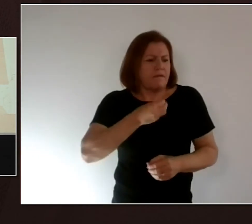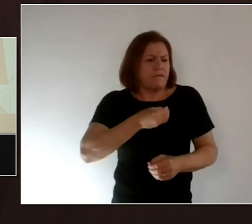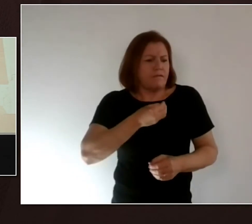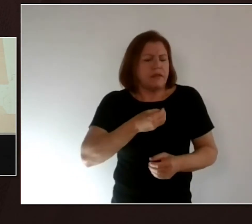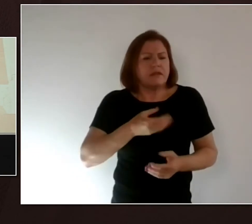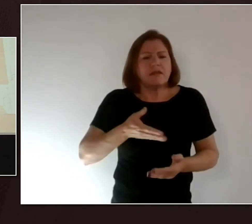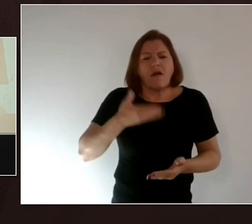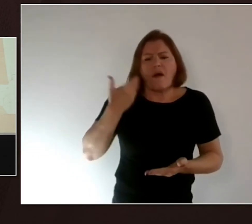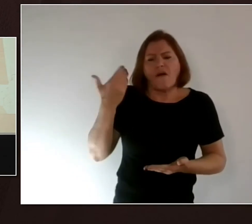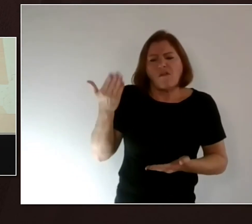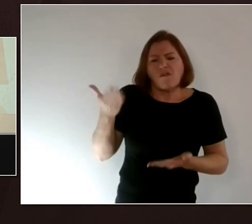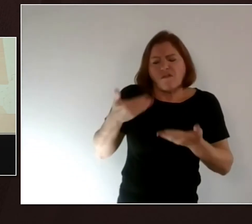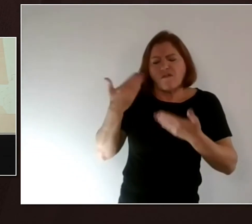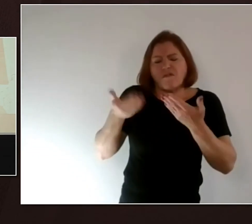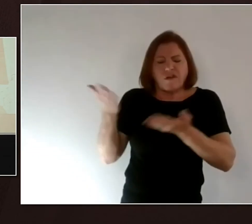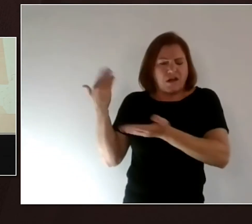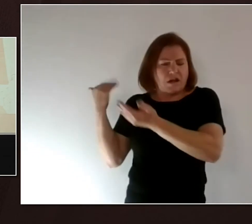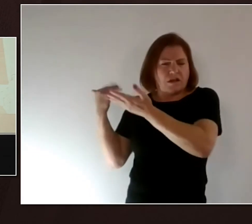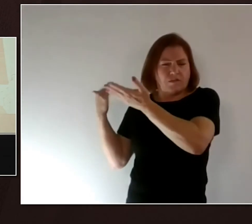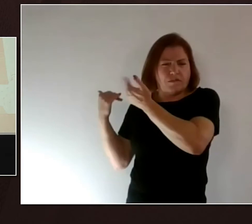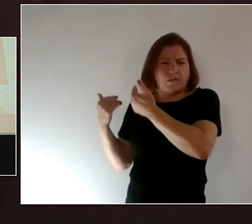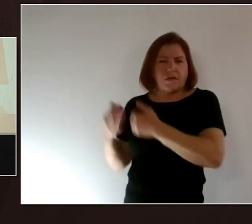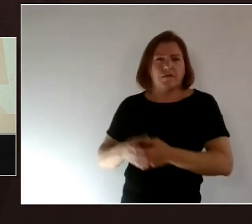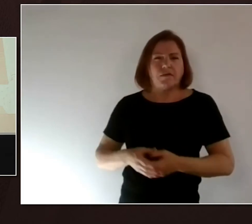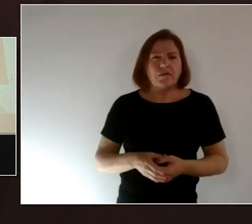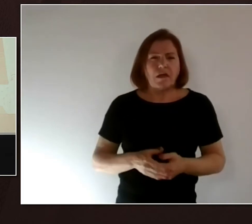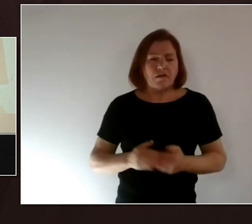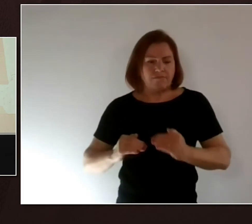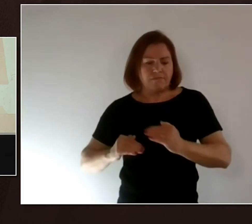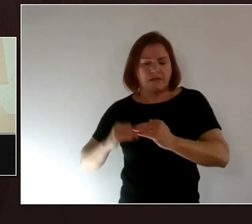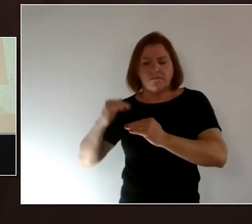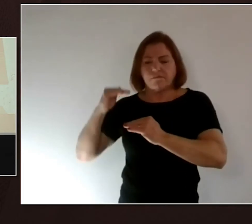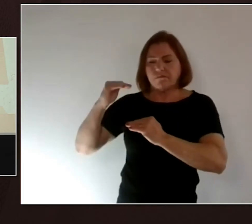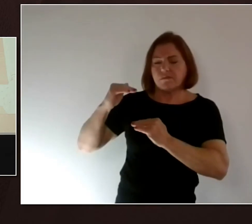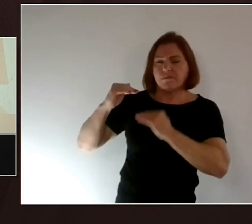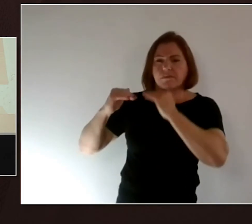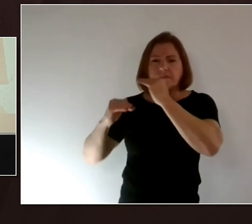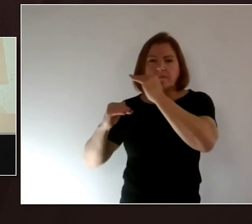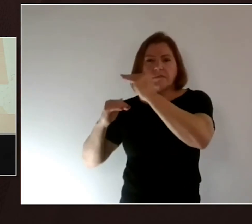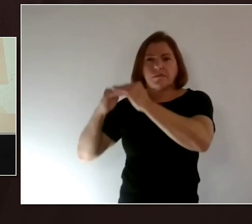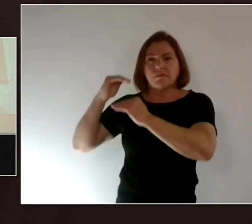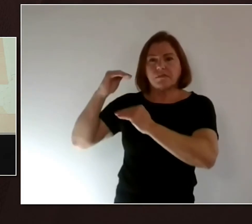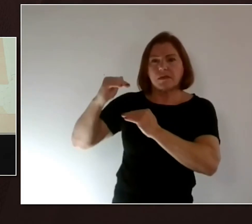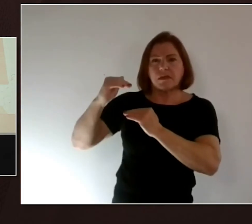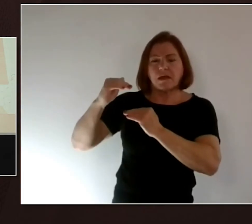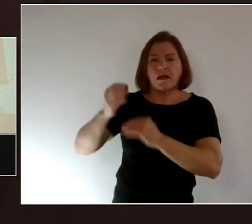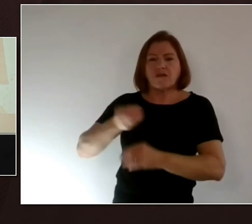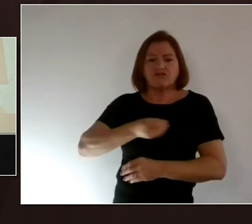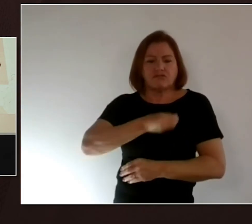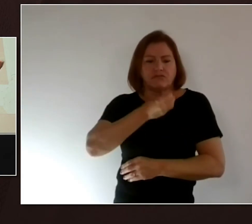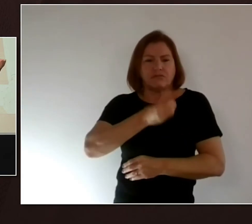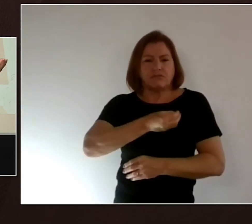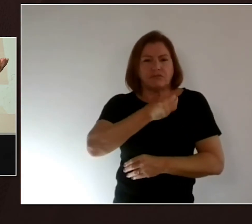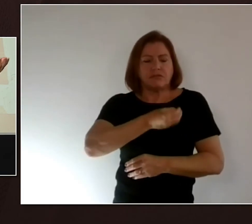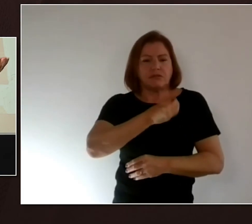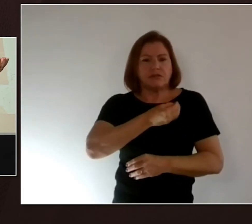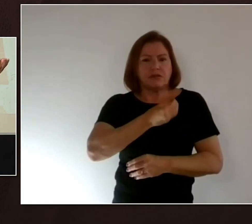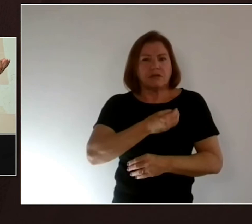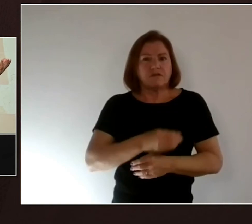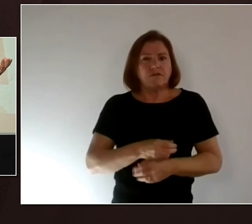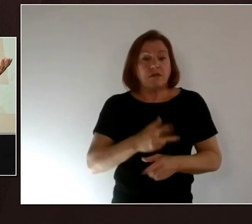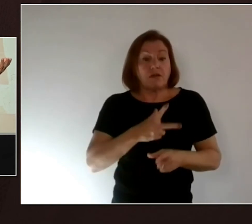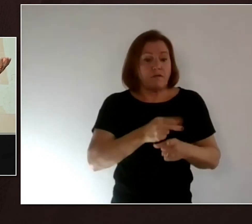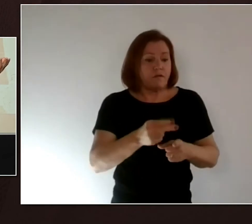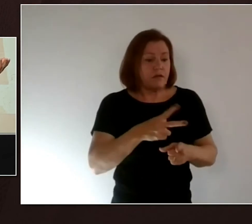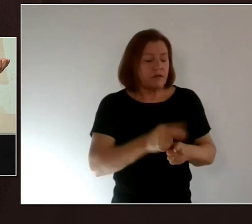de crescimento da vida. Exige-se que um vencedor tenha um crescimento,